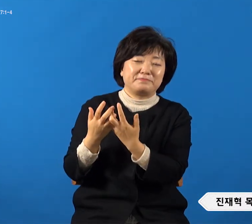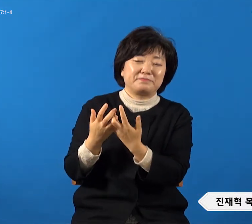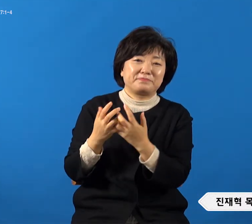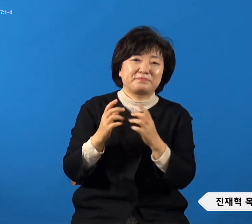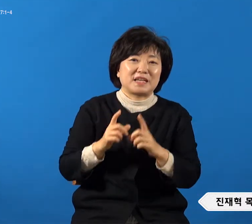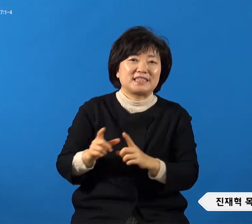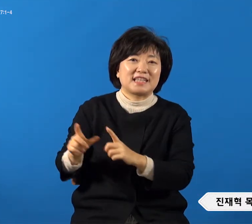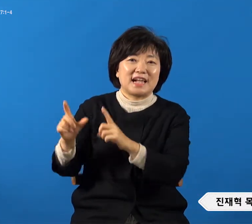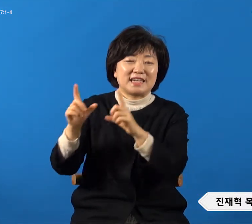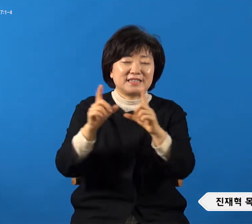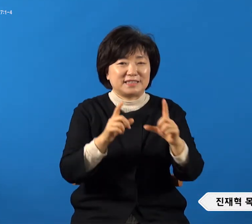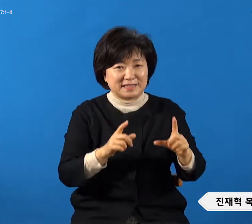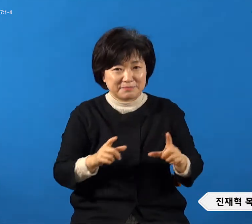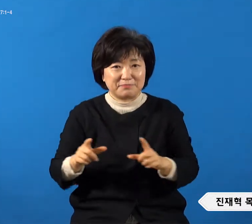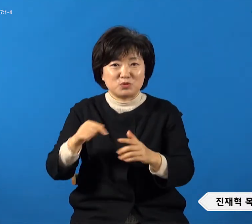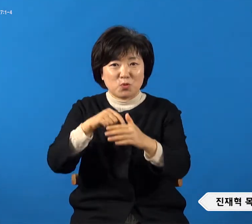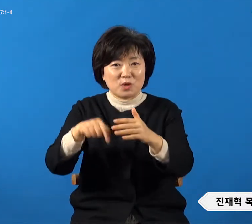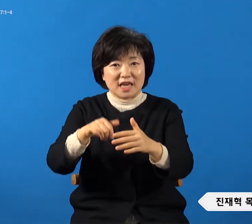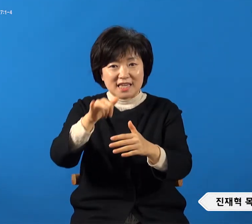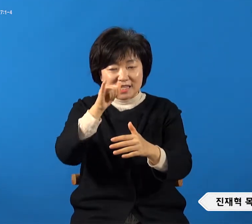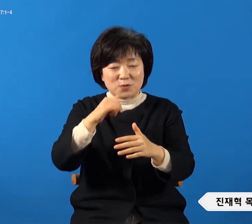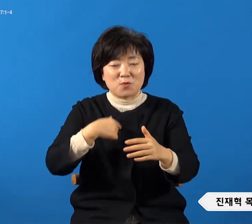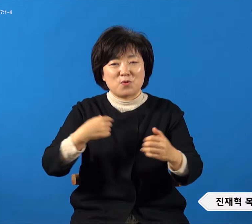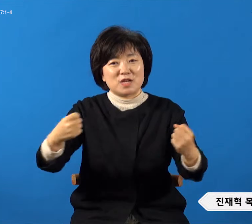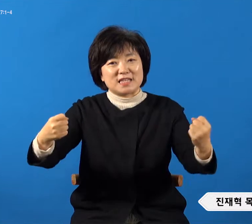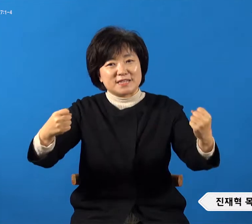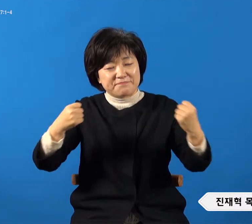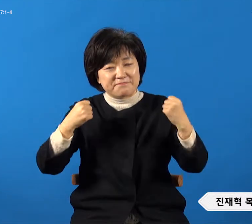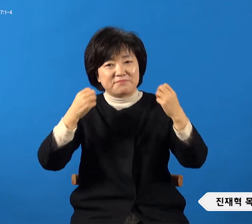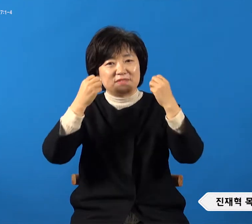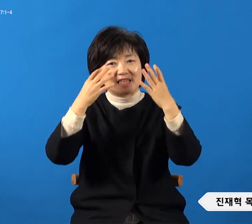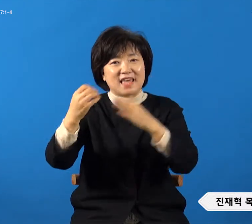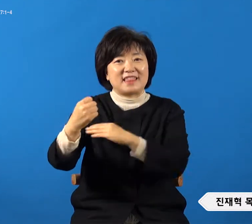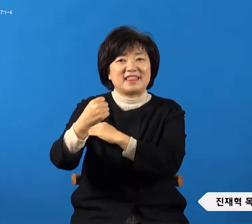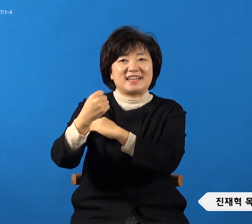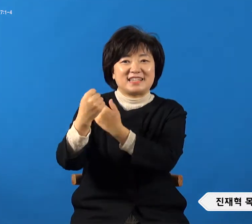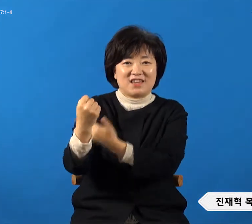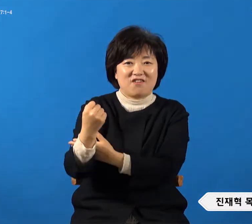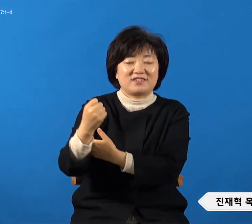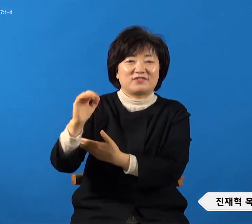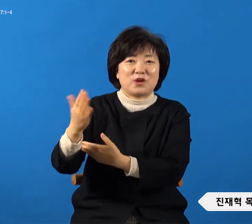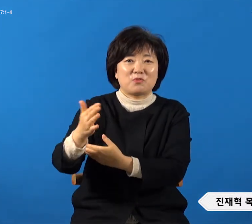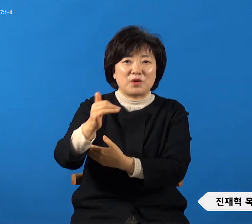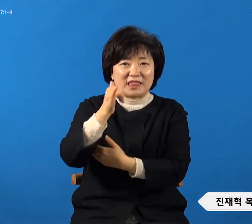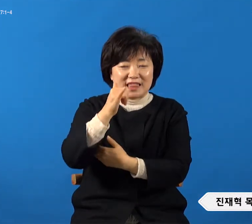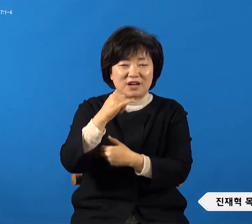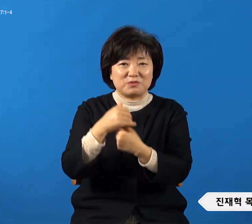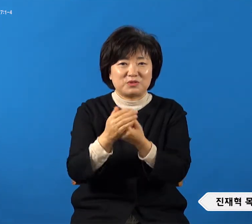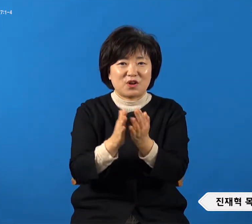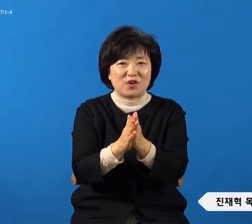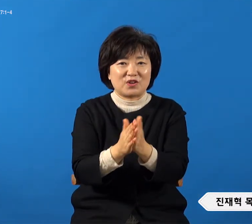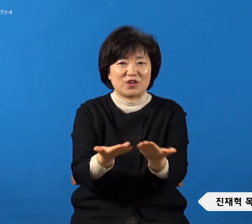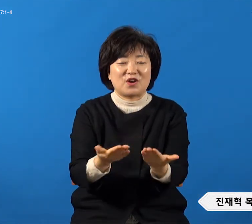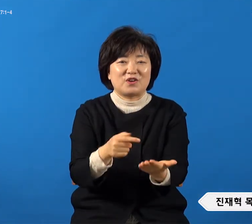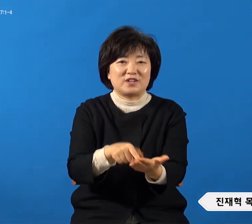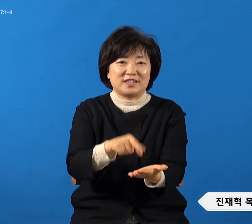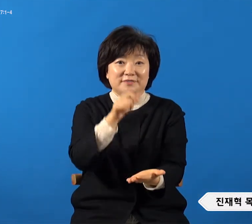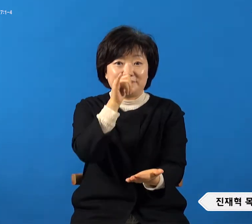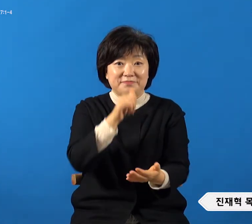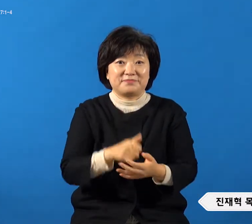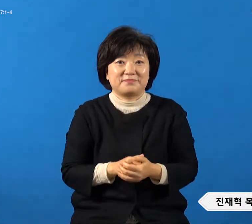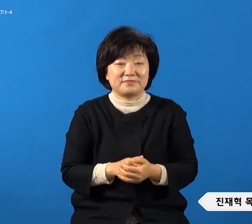삶을 주관하고 우리 삶 가운데 힘과 새로운 능력이 되고 있다는 사실을 성경은